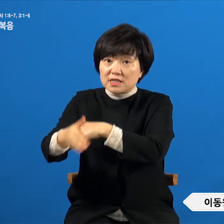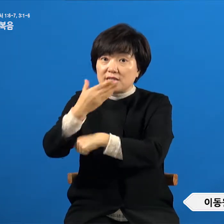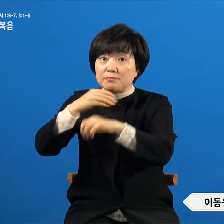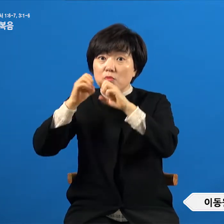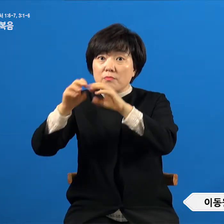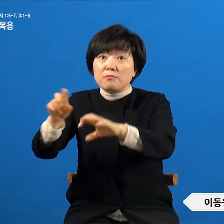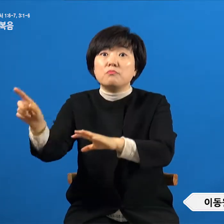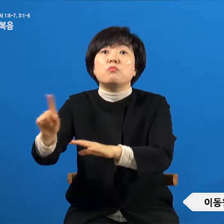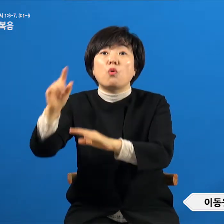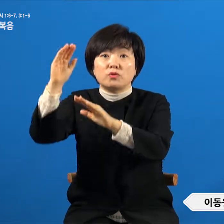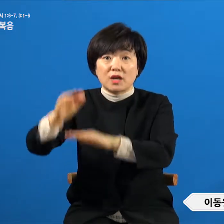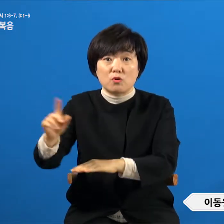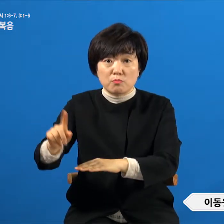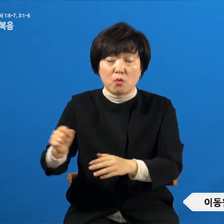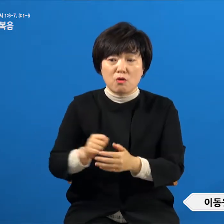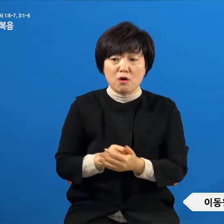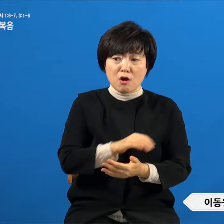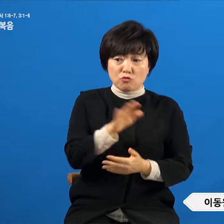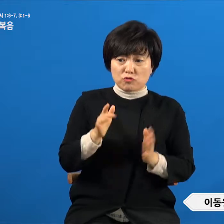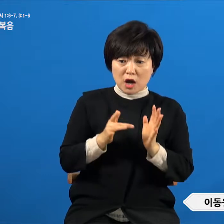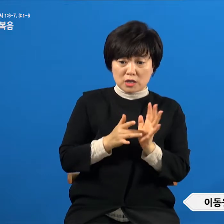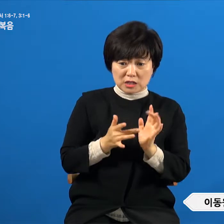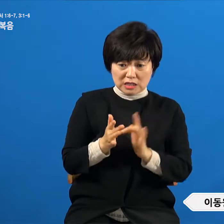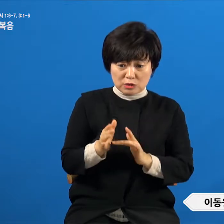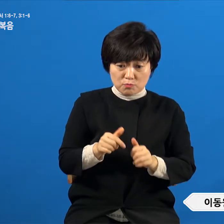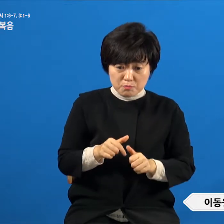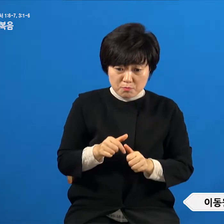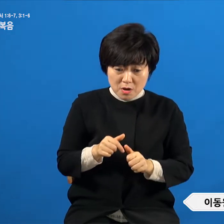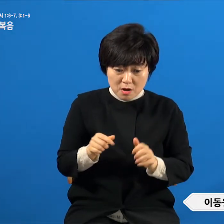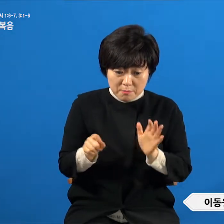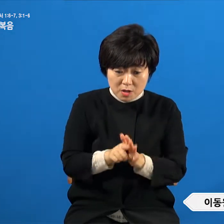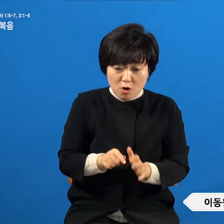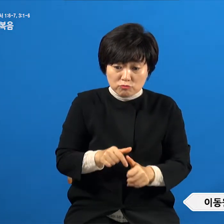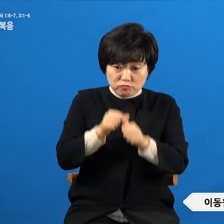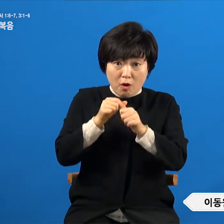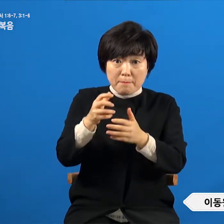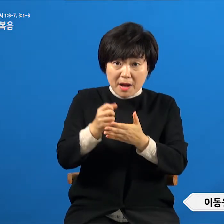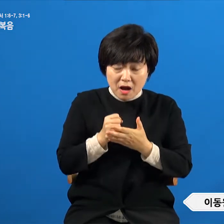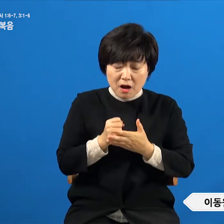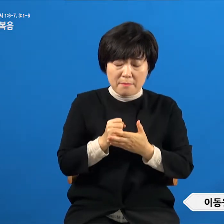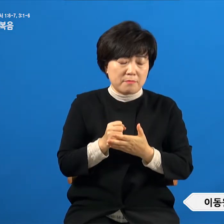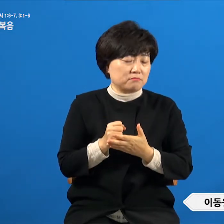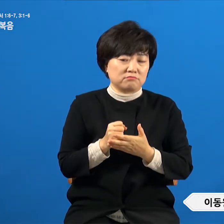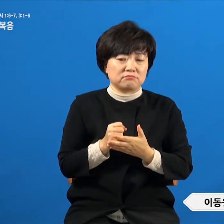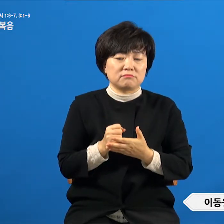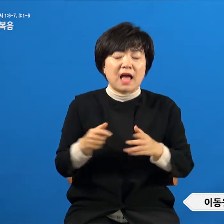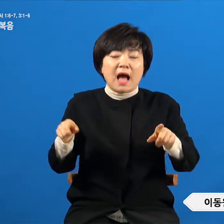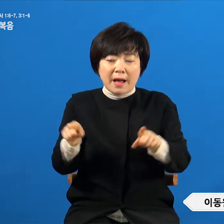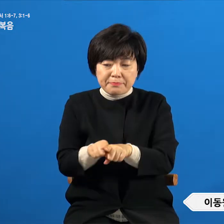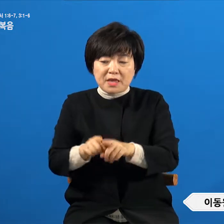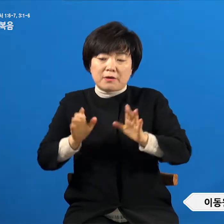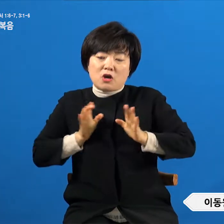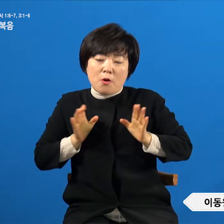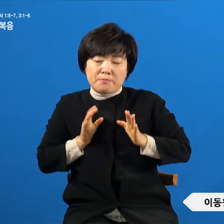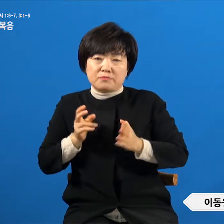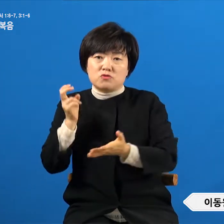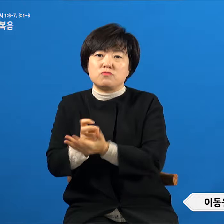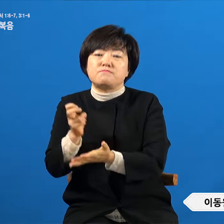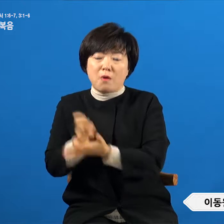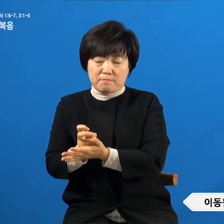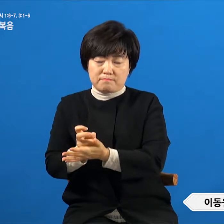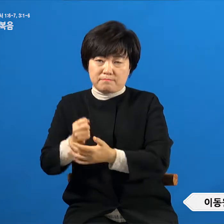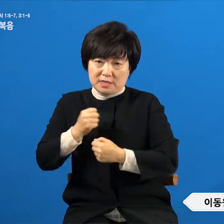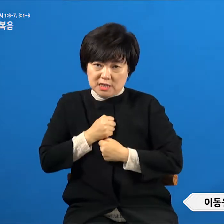구원을 받으려면 예수만 믿을 것이 아니라 율법도 함께 지켜야 한다. 율법 지키는 것은 나쁜 것이